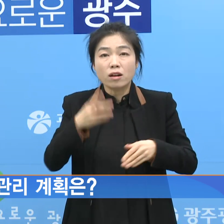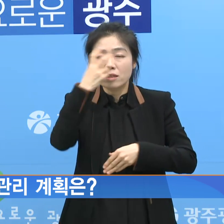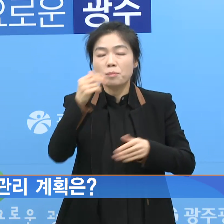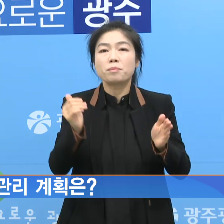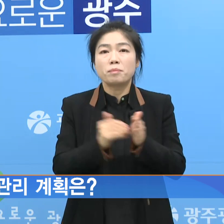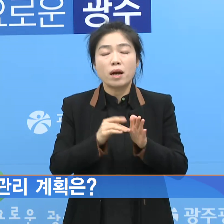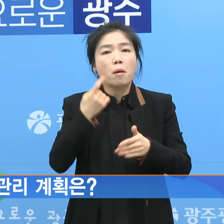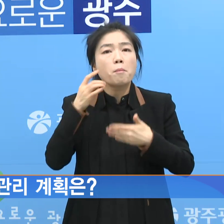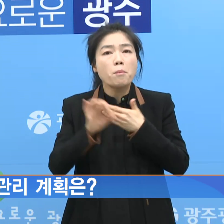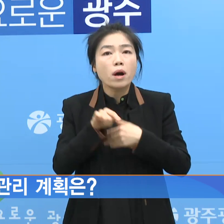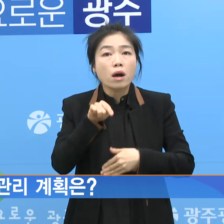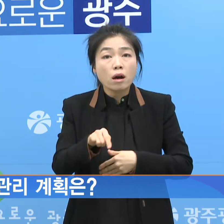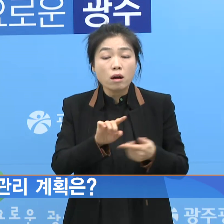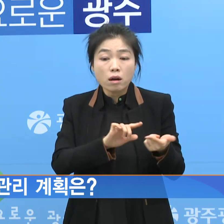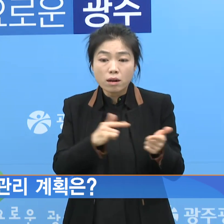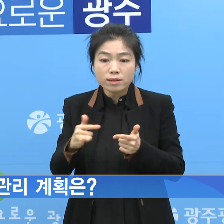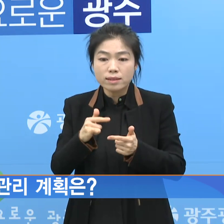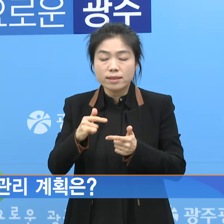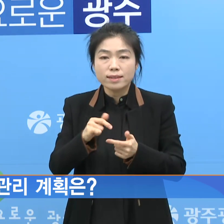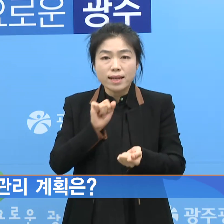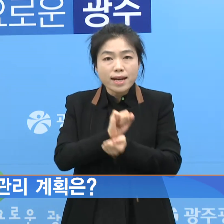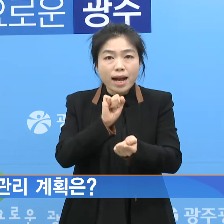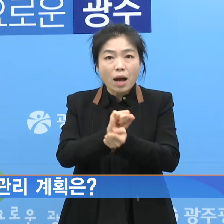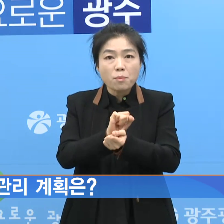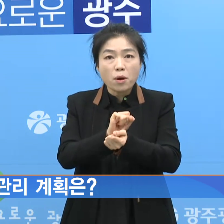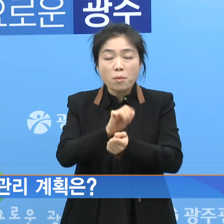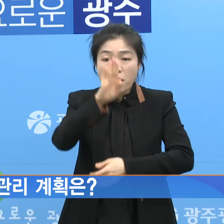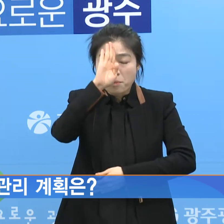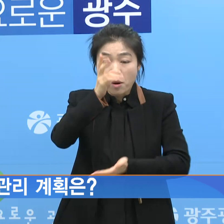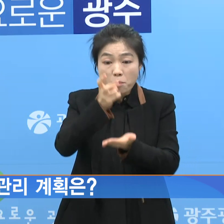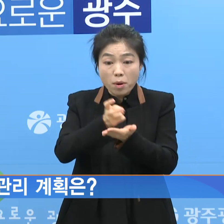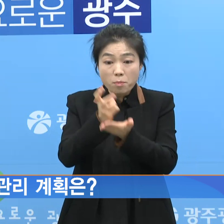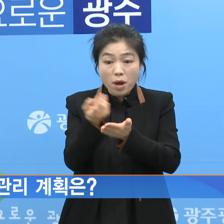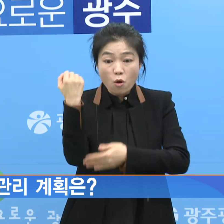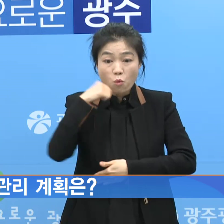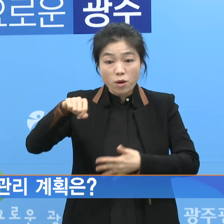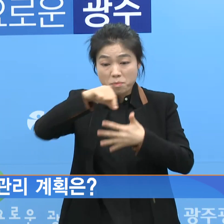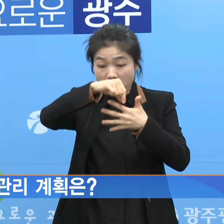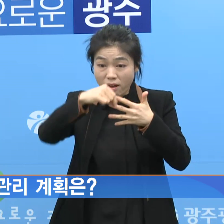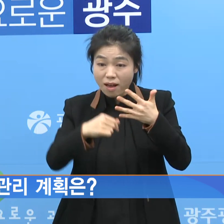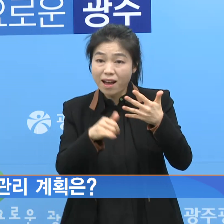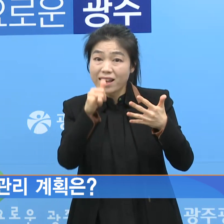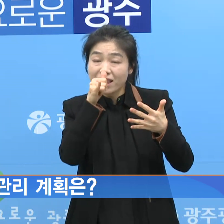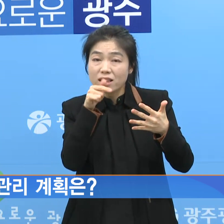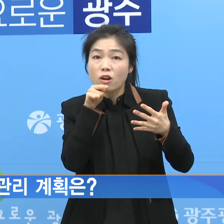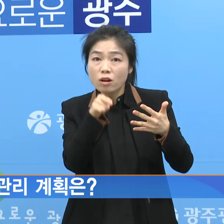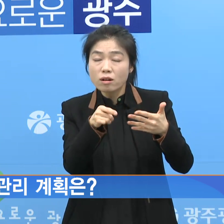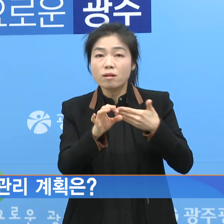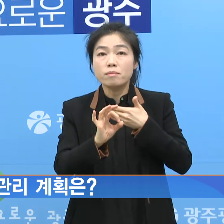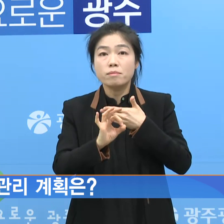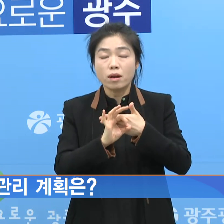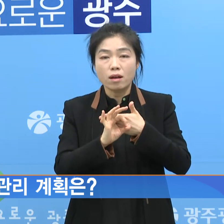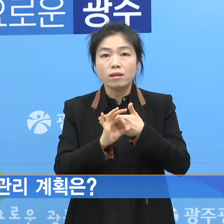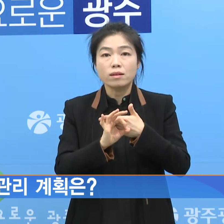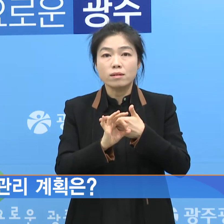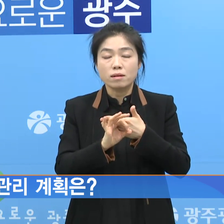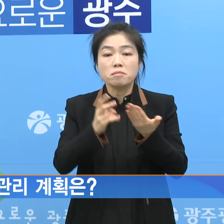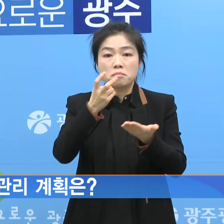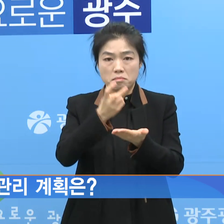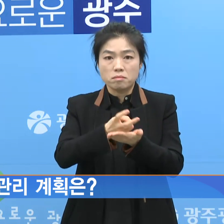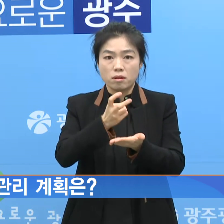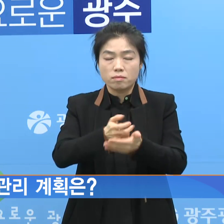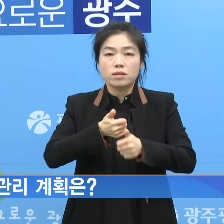만약에 이제 이런 것들이 우리 감염병 관리법에 위반한 사항이 있다든지 했을 때는 이제 아마 의법